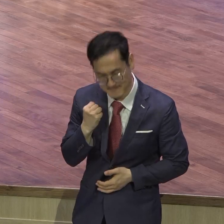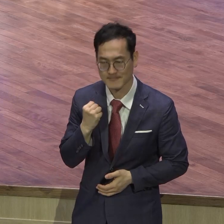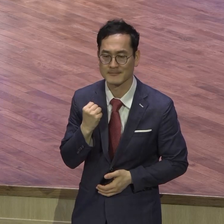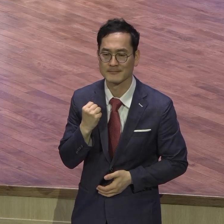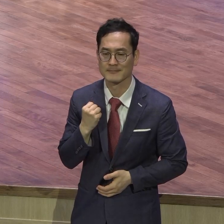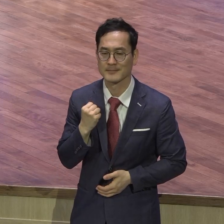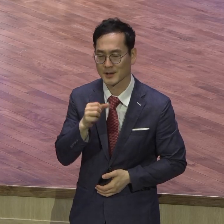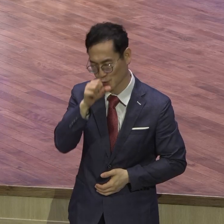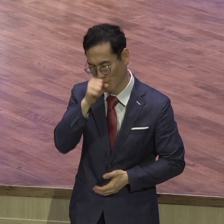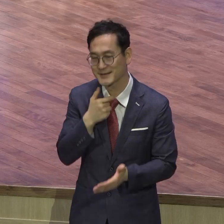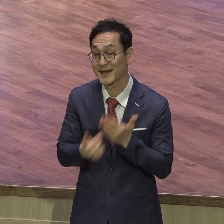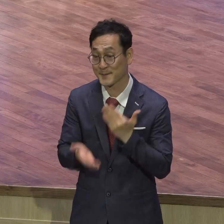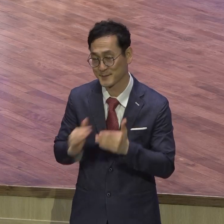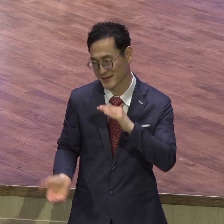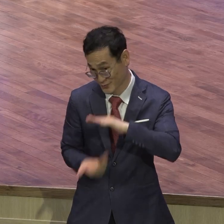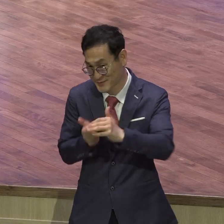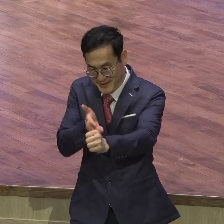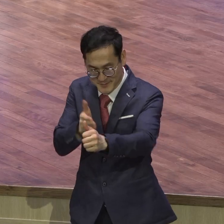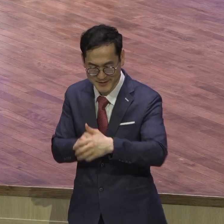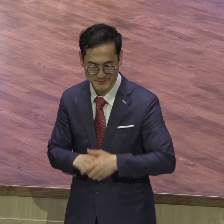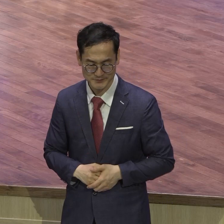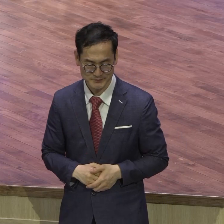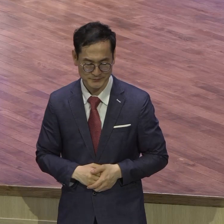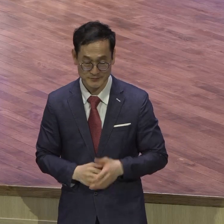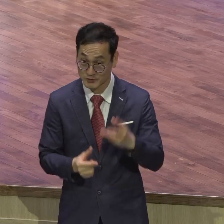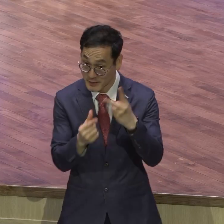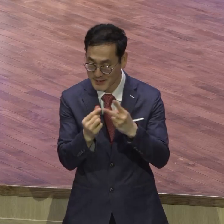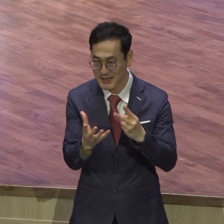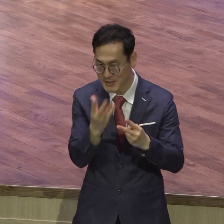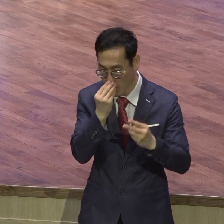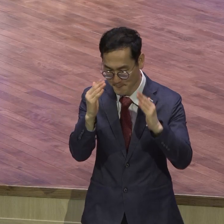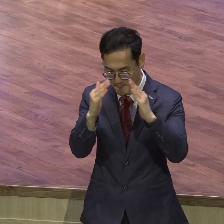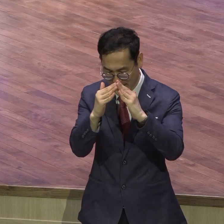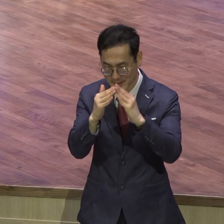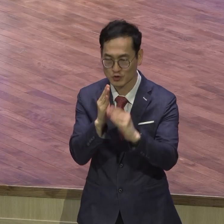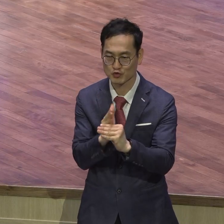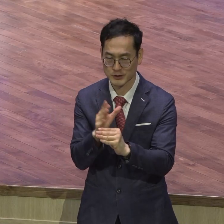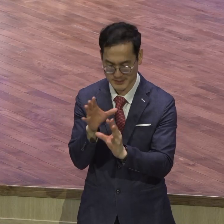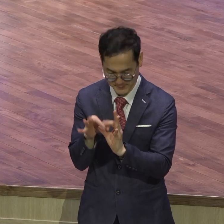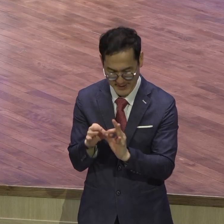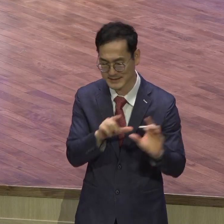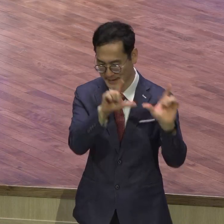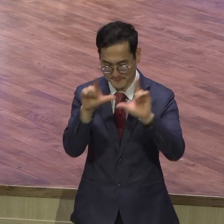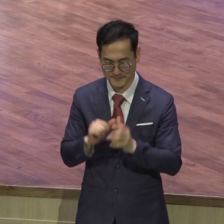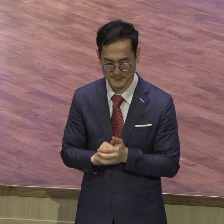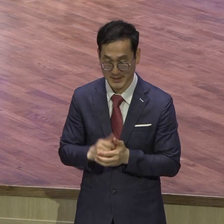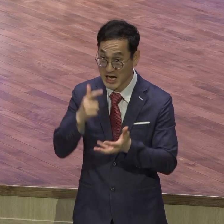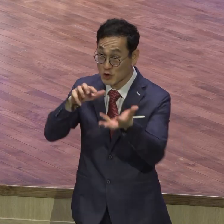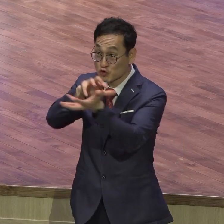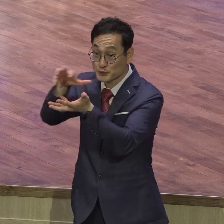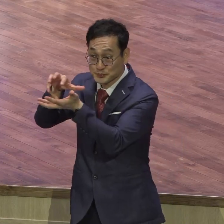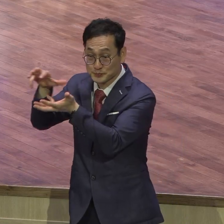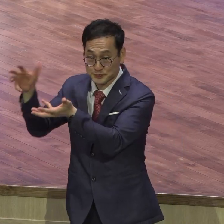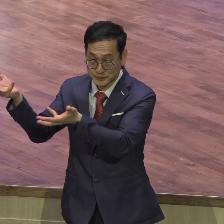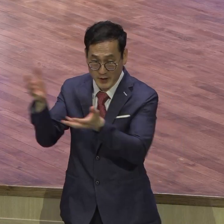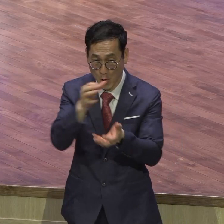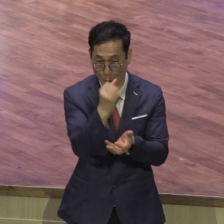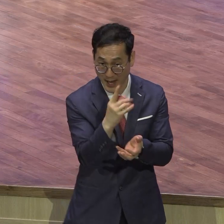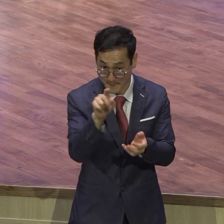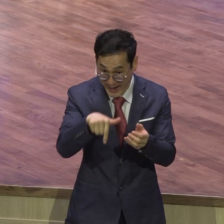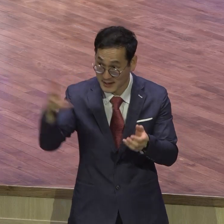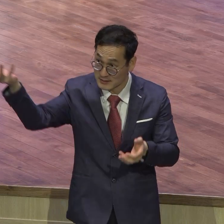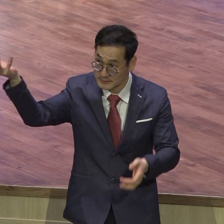두 번째로 성막 중심의 삶이에요 34절입니다 구름이 해막에 덮이고 여호와